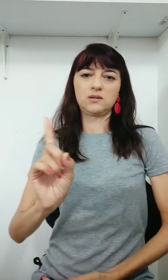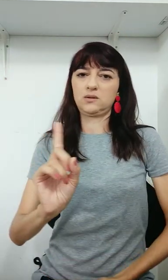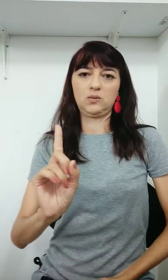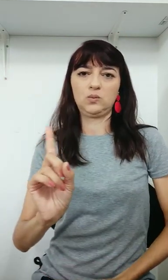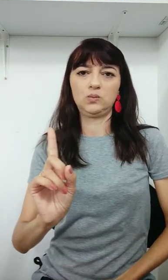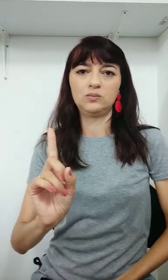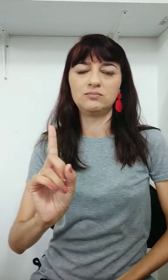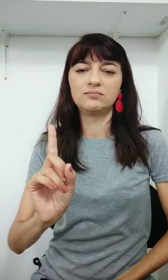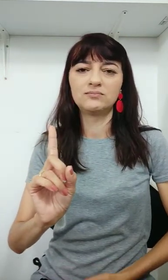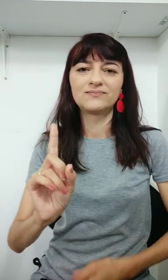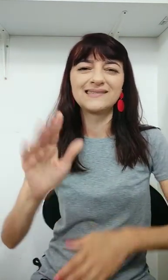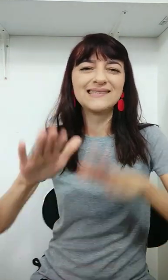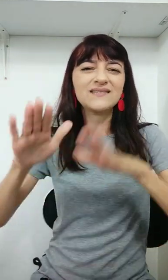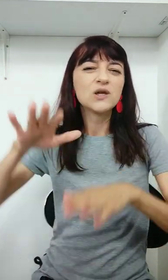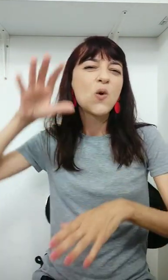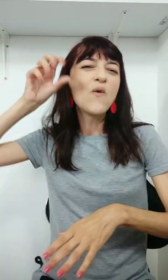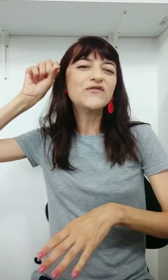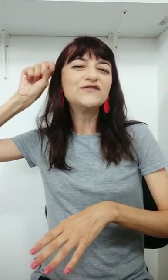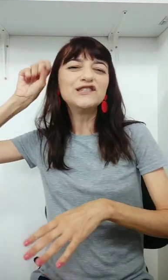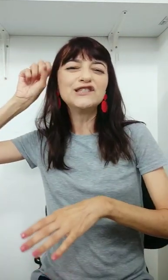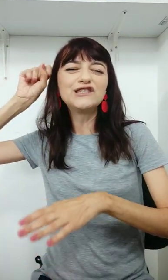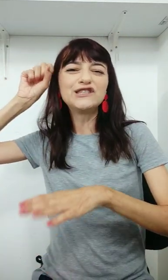de fato, por trás desse sentimento.